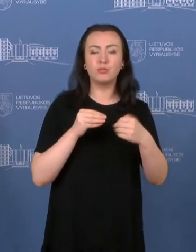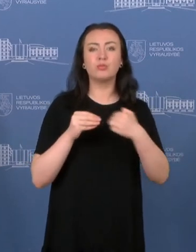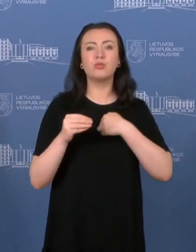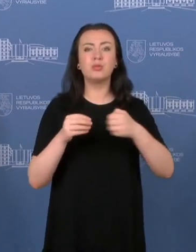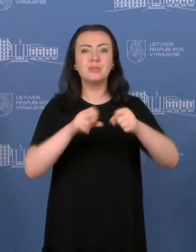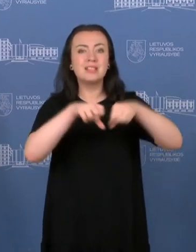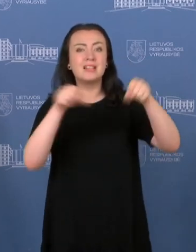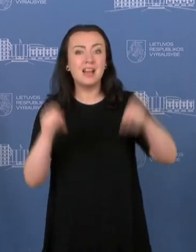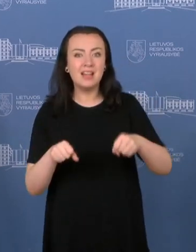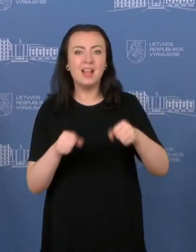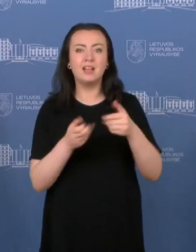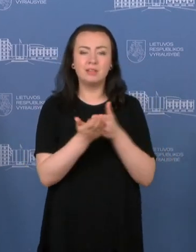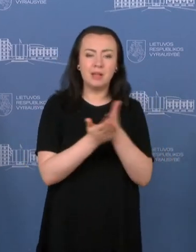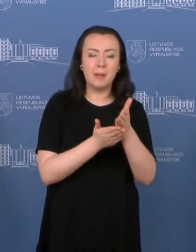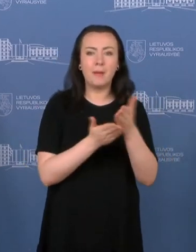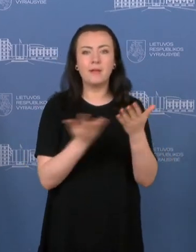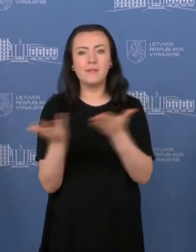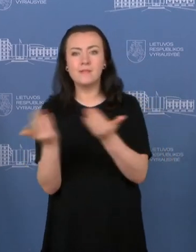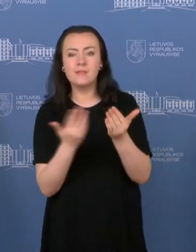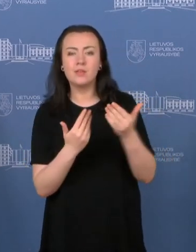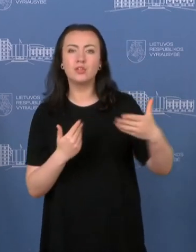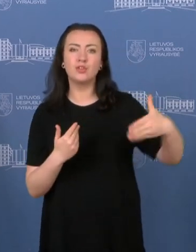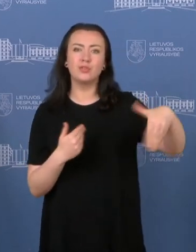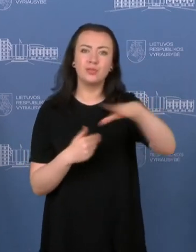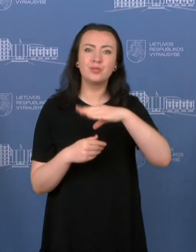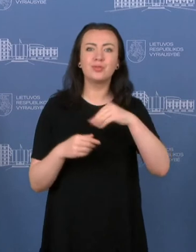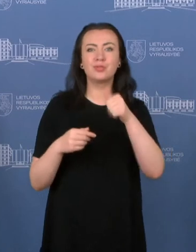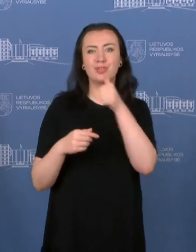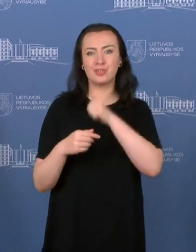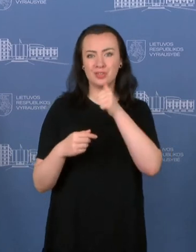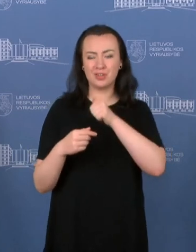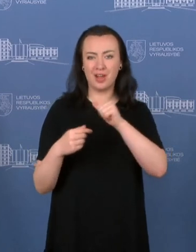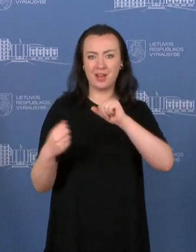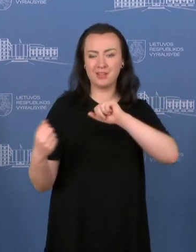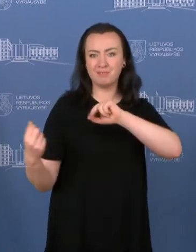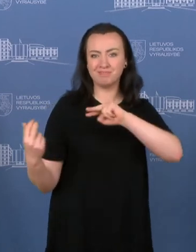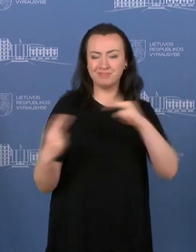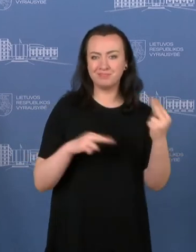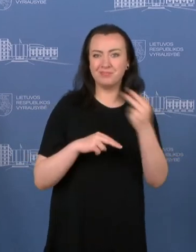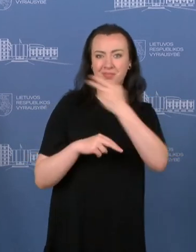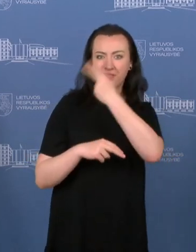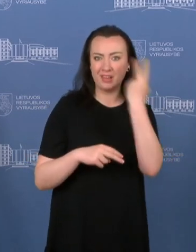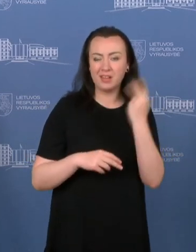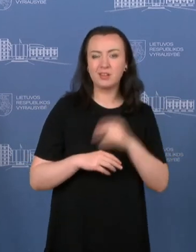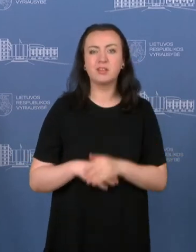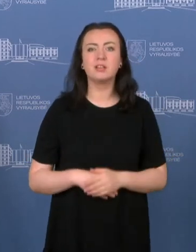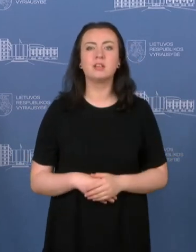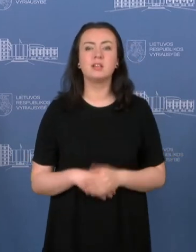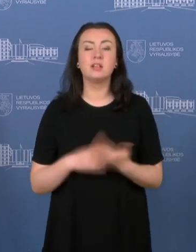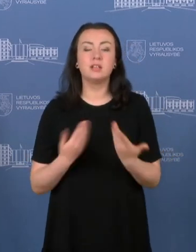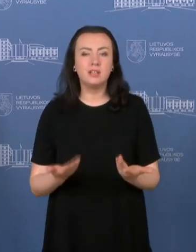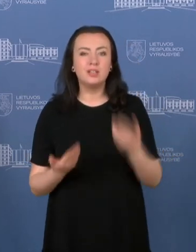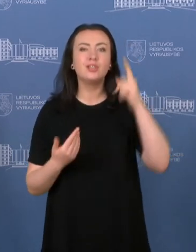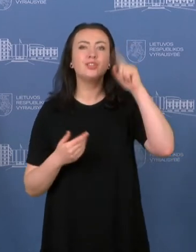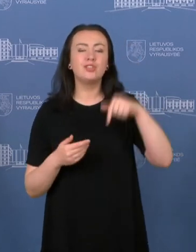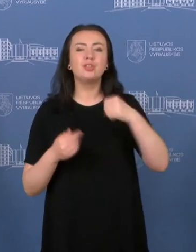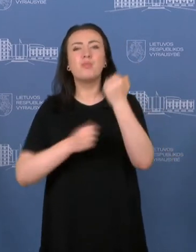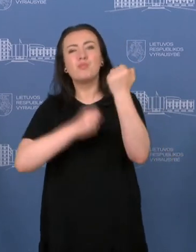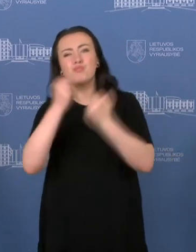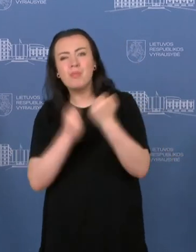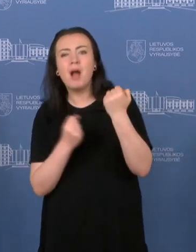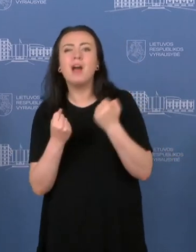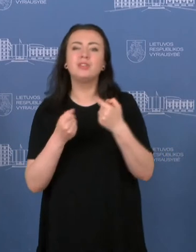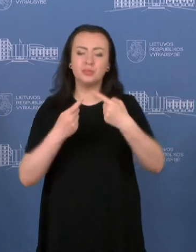kryptį ir kviečiame visus dideliai žaliai transformacijai. Kaip žinia, transporto sektorius, kaip